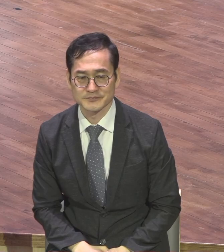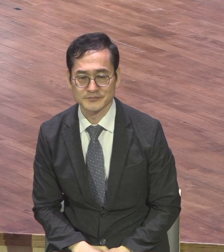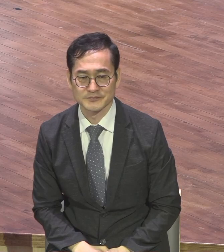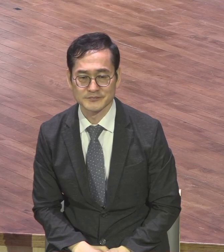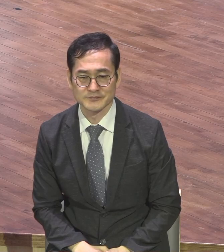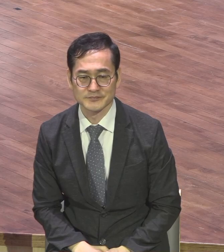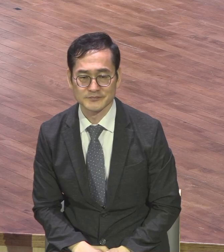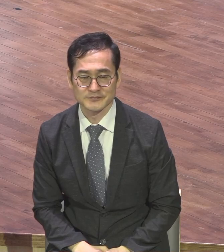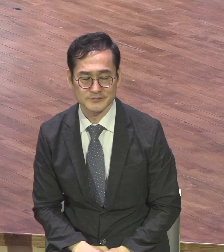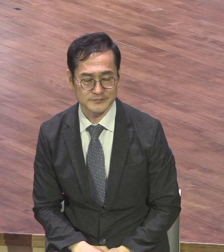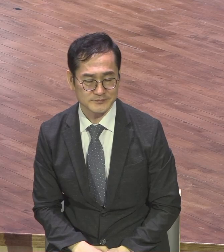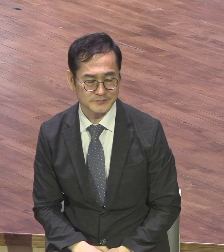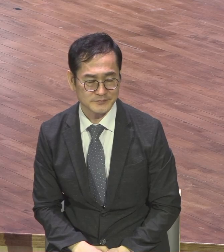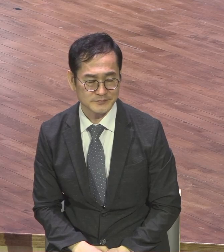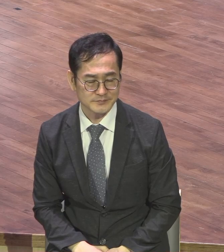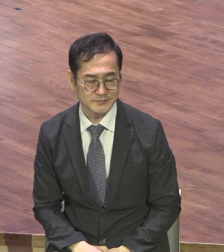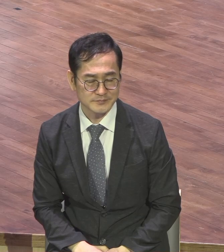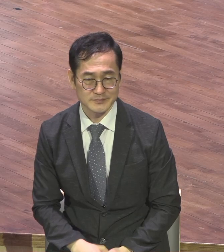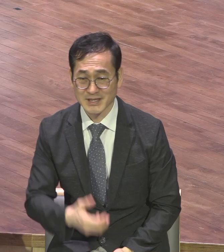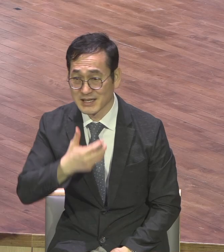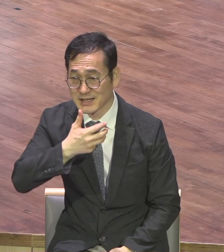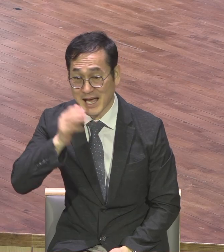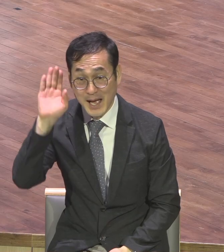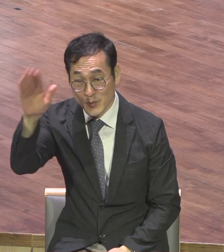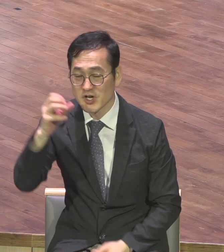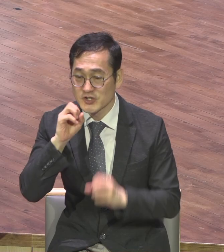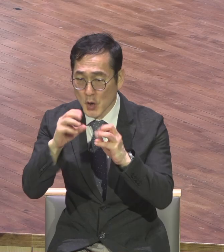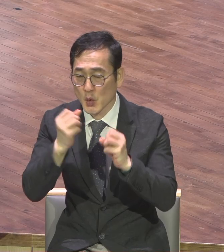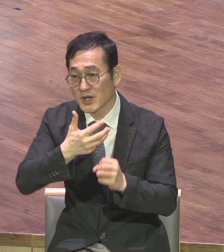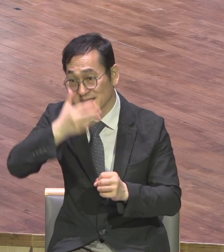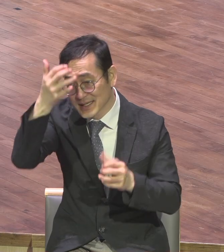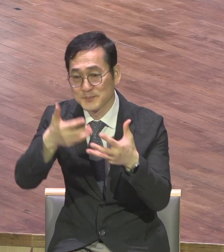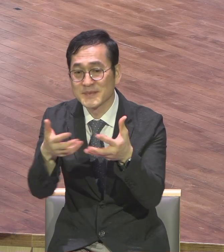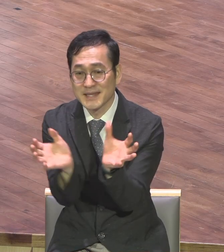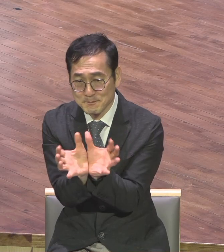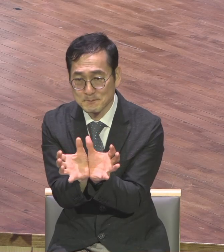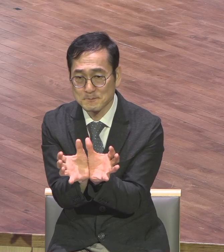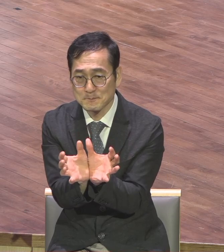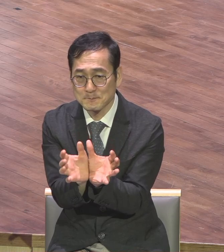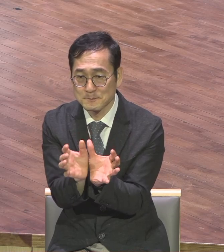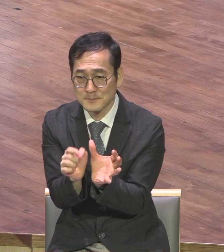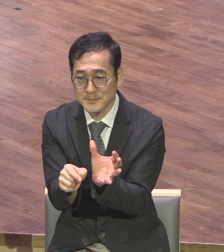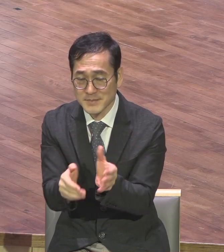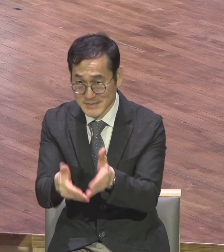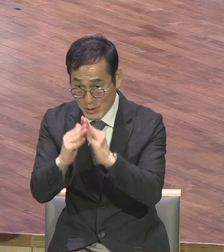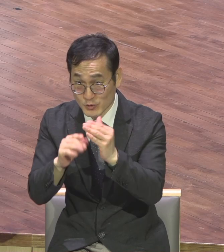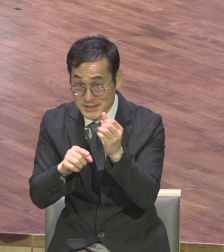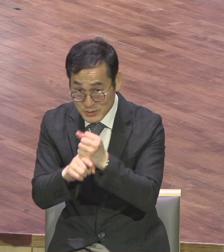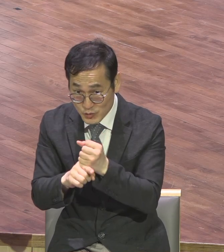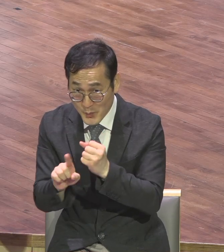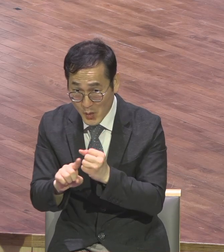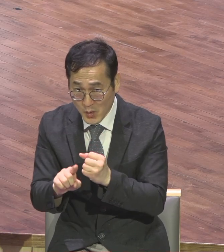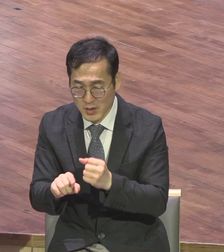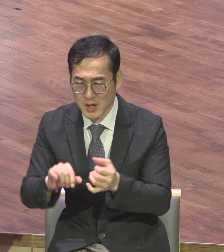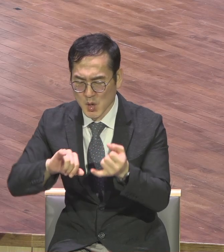우리가 이 237 선교 드림팀 대하는 것은 이거는 당연성, 필연성, 절대성이에요.